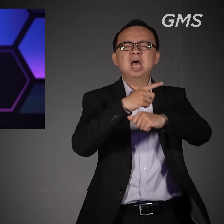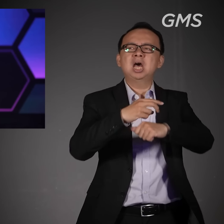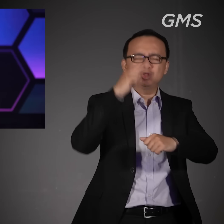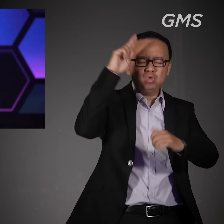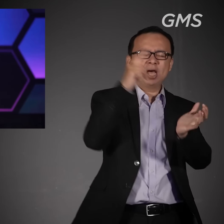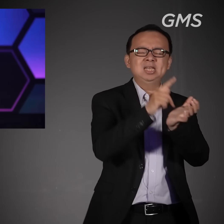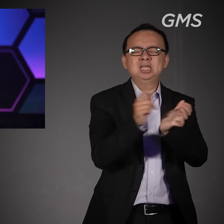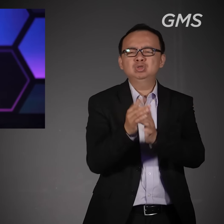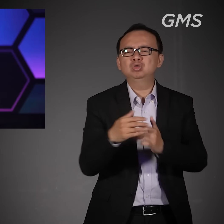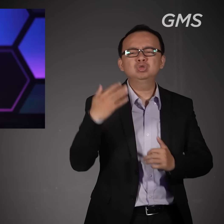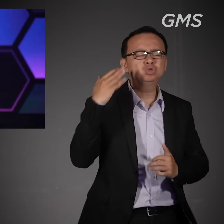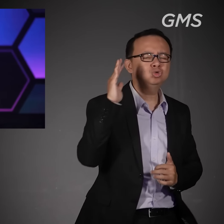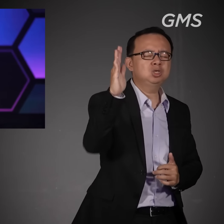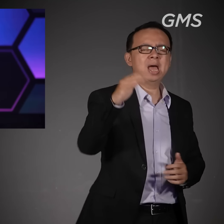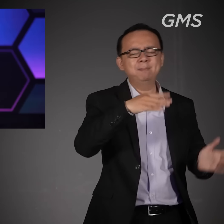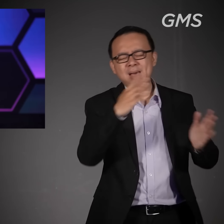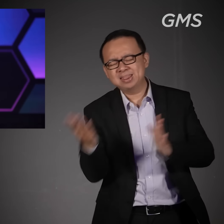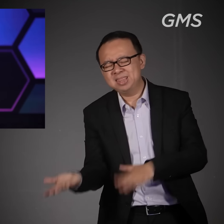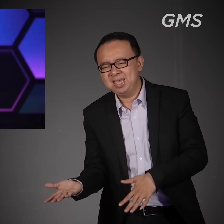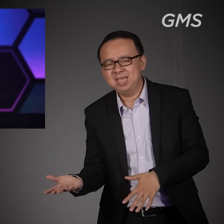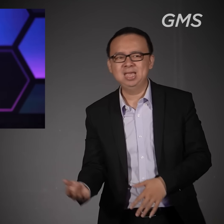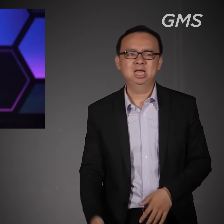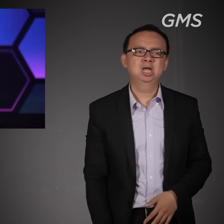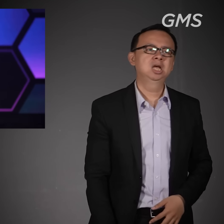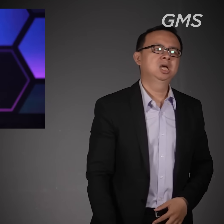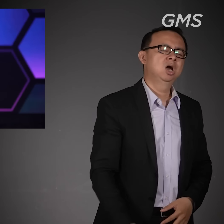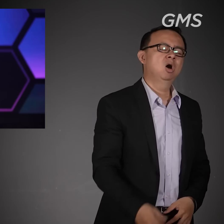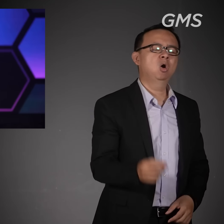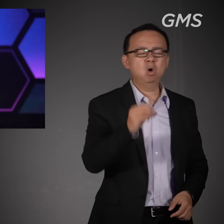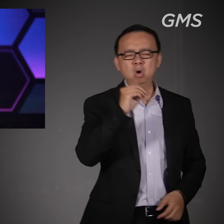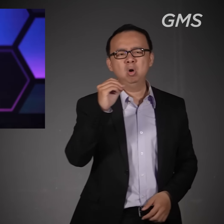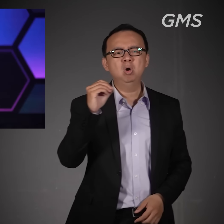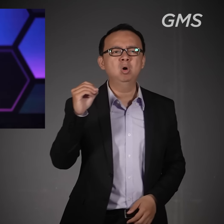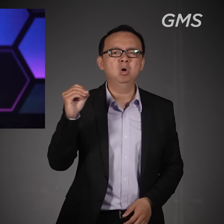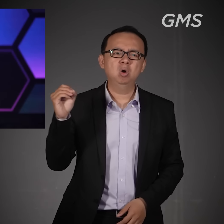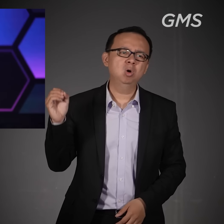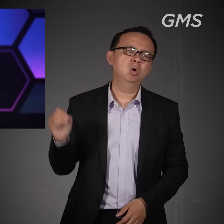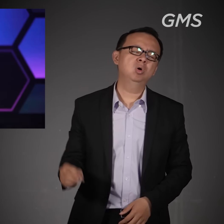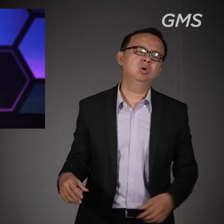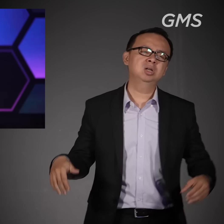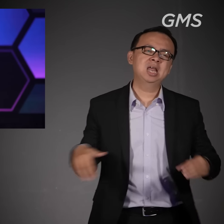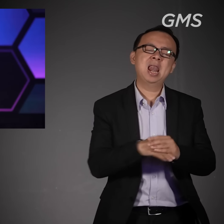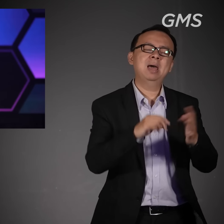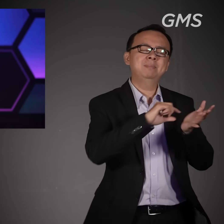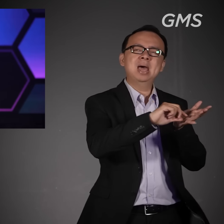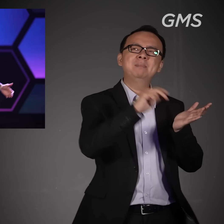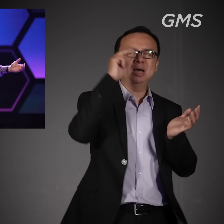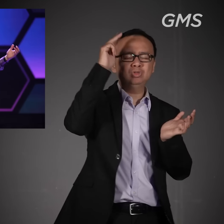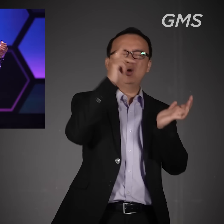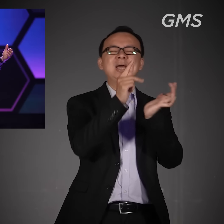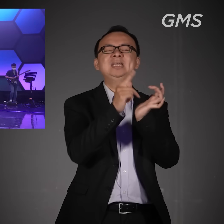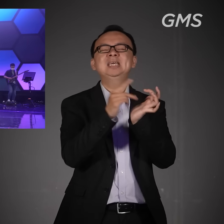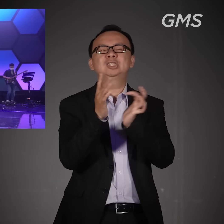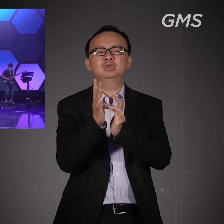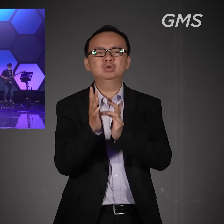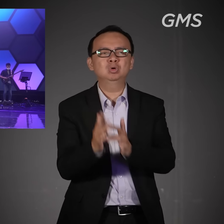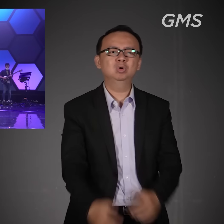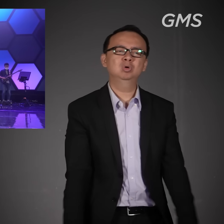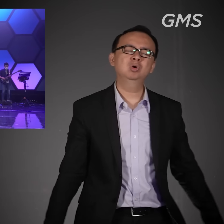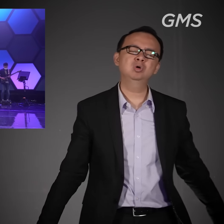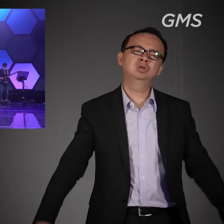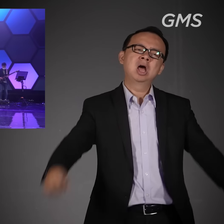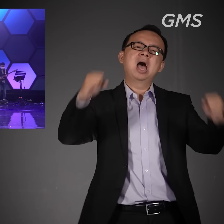Oh Tuhan, kami ada di sini untuk community kami. Orang-orang senana sampai